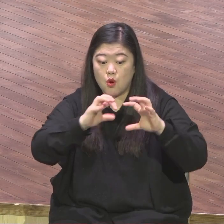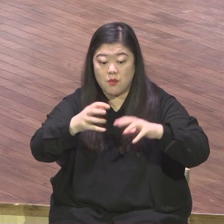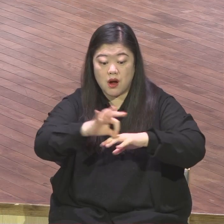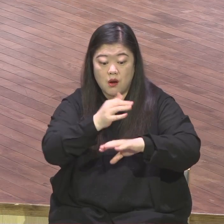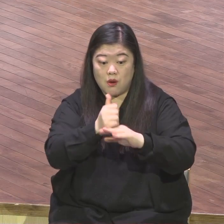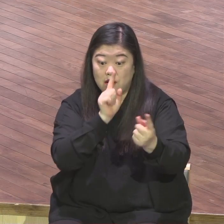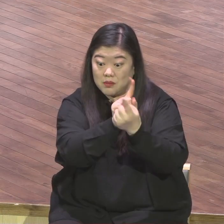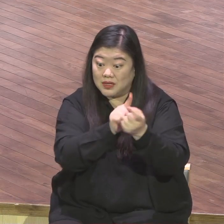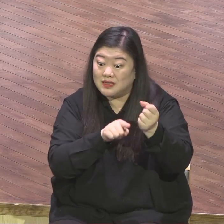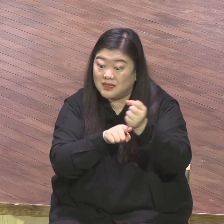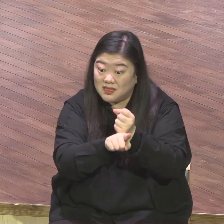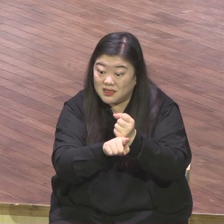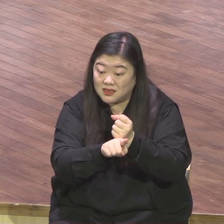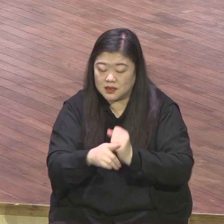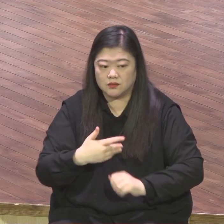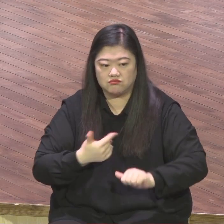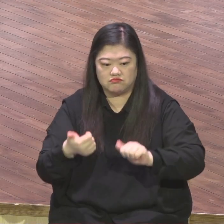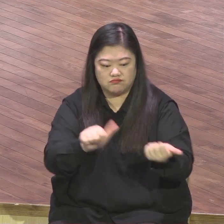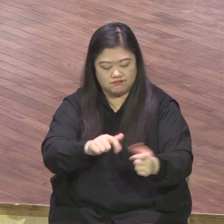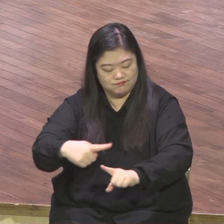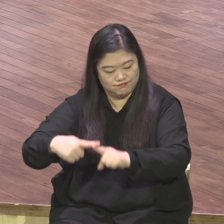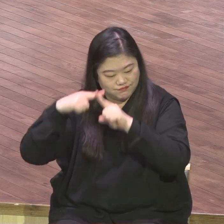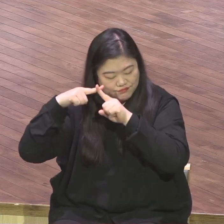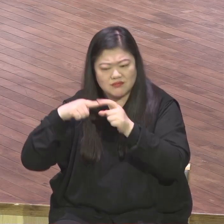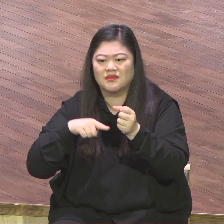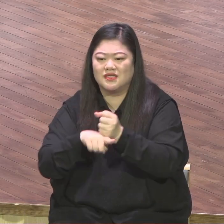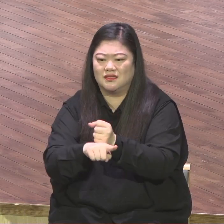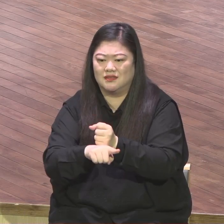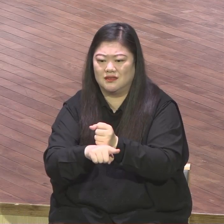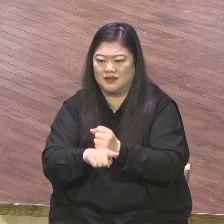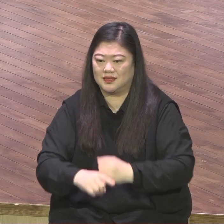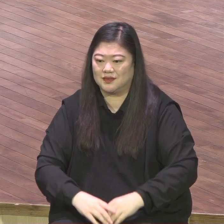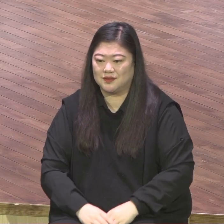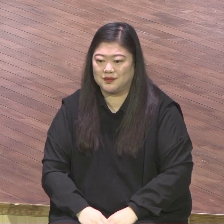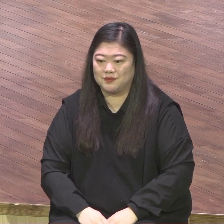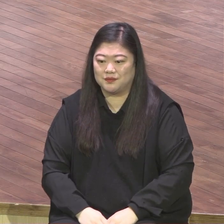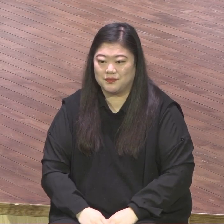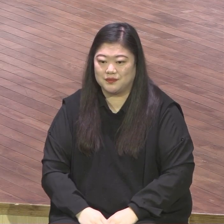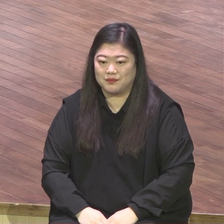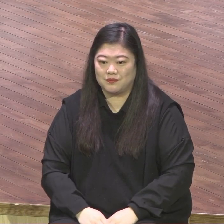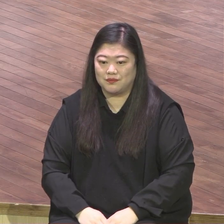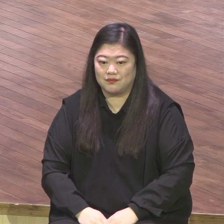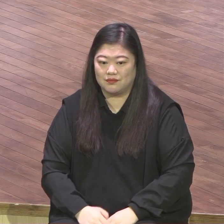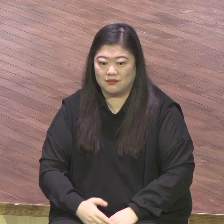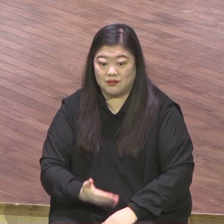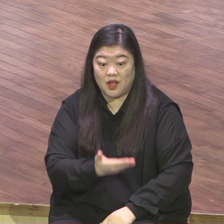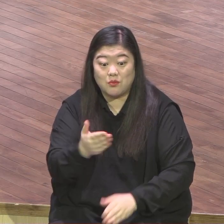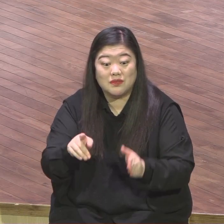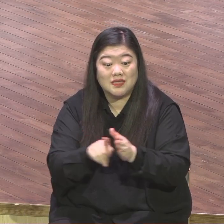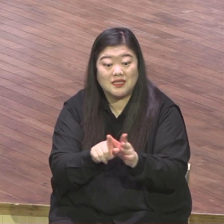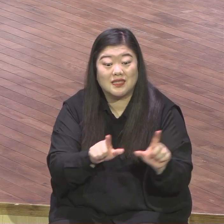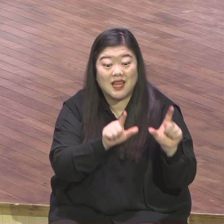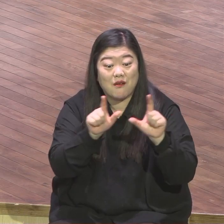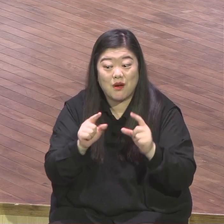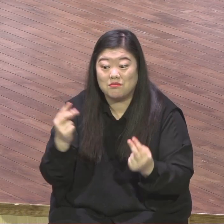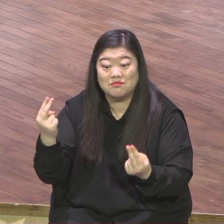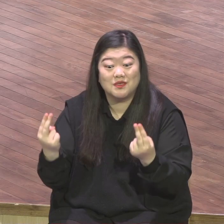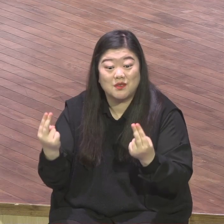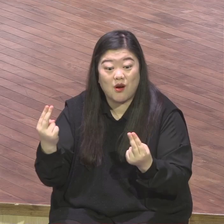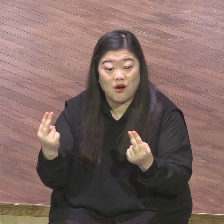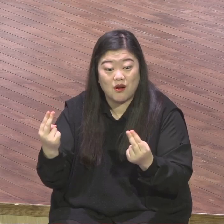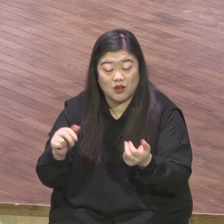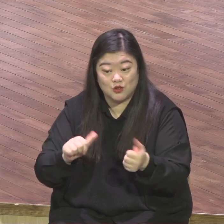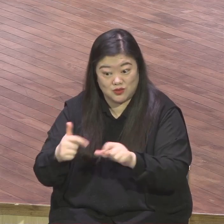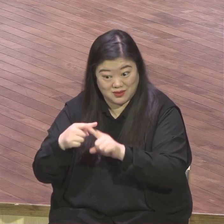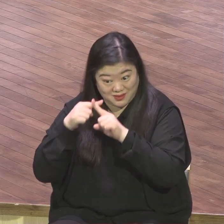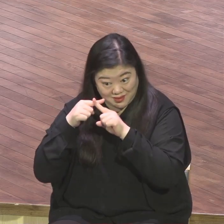근거입니다. 이 말은 나는 죽으러 갈 것이다. 우리 신앙생활하고는 완전히 차원이 다르지요.